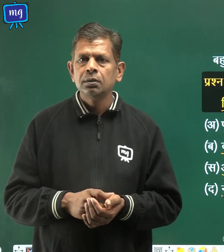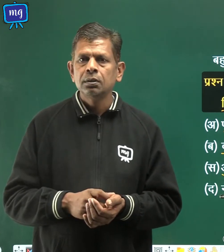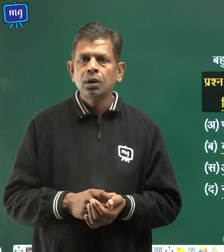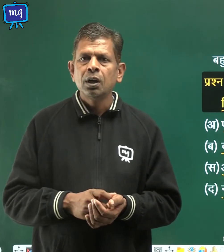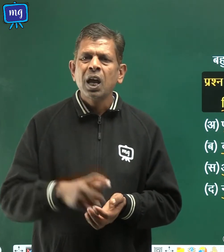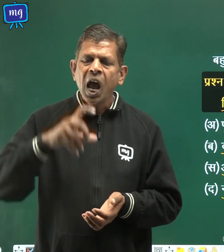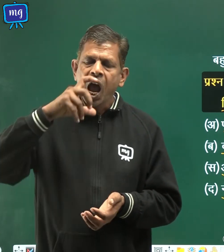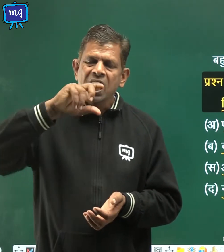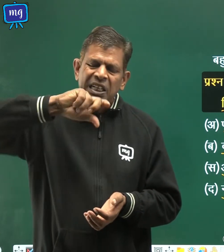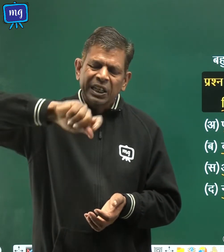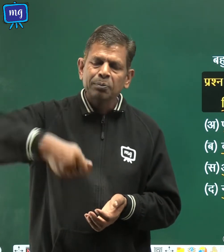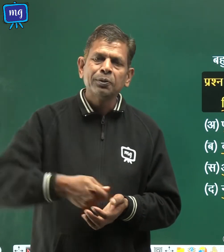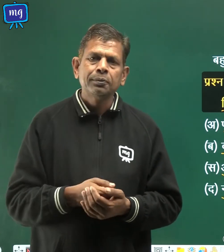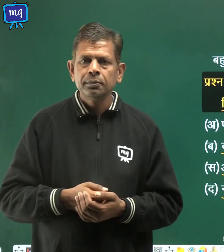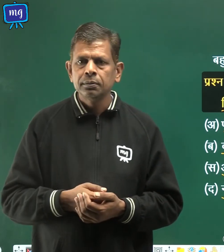नींबू।